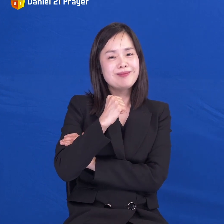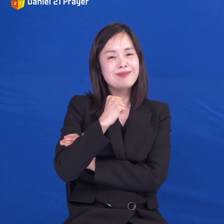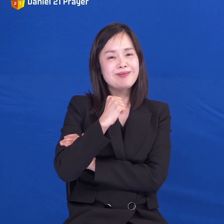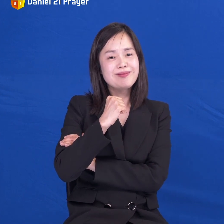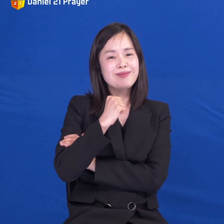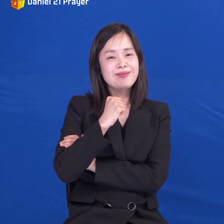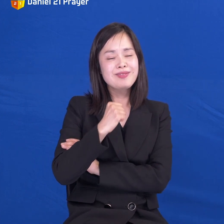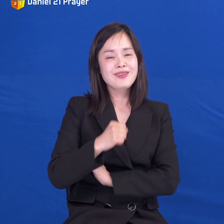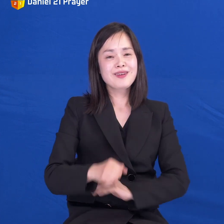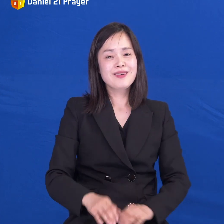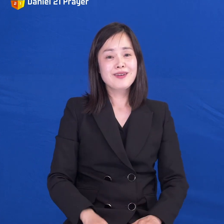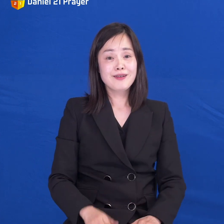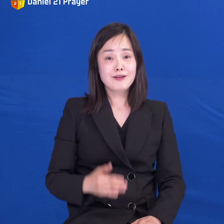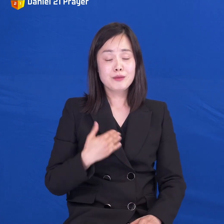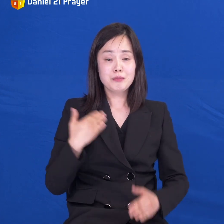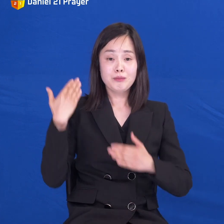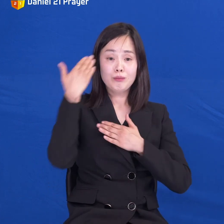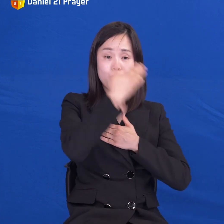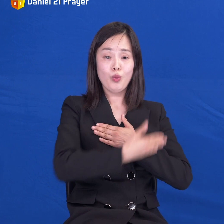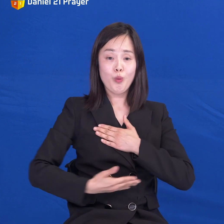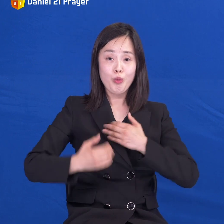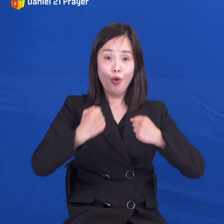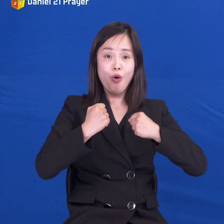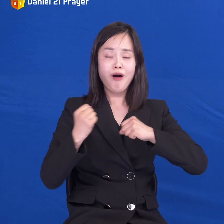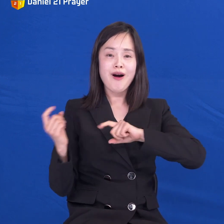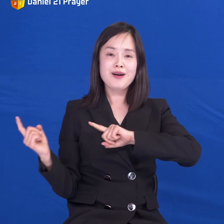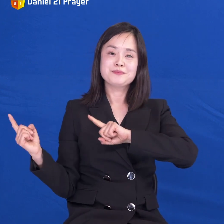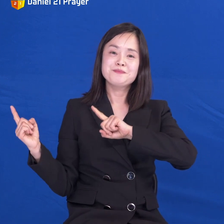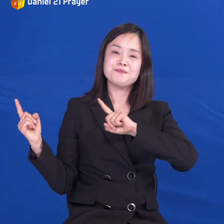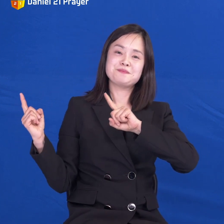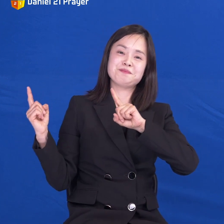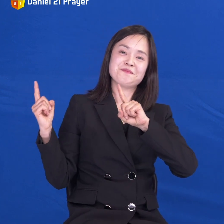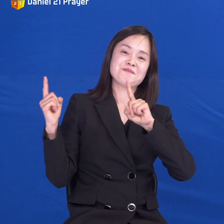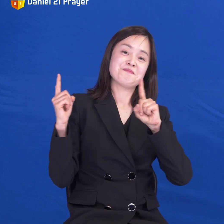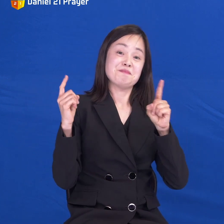그래서 정상이 됐어요. 아직까지 살아있어요.